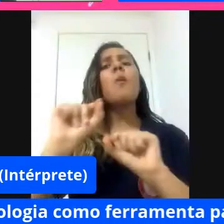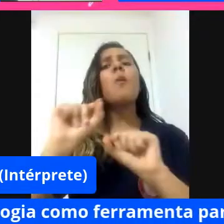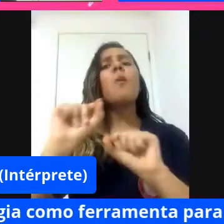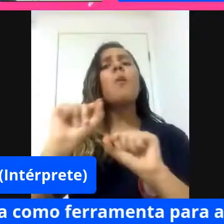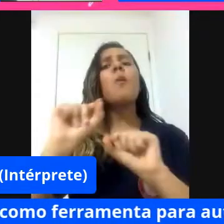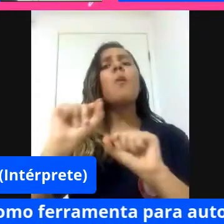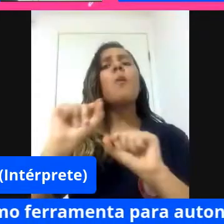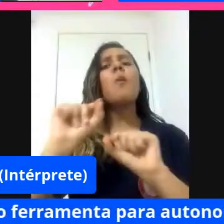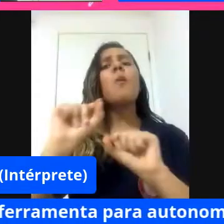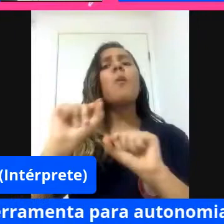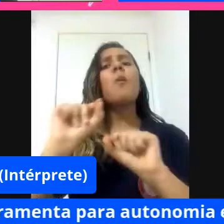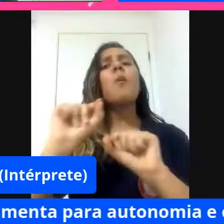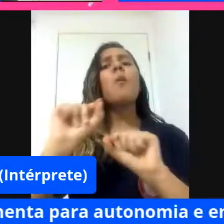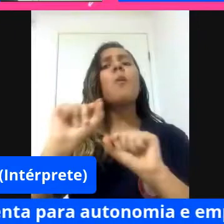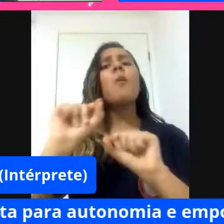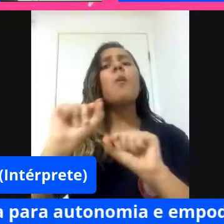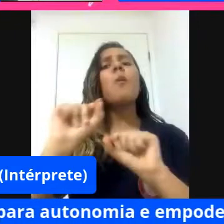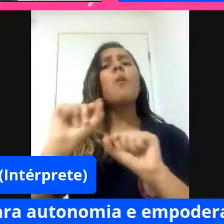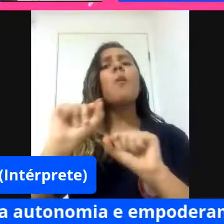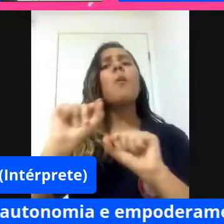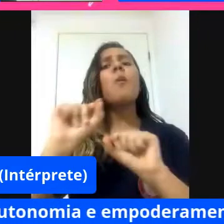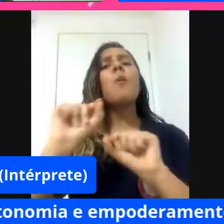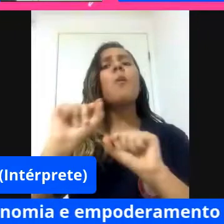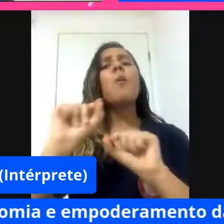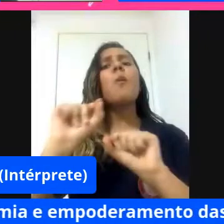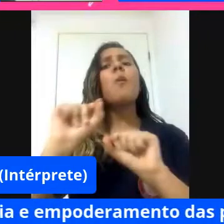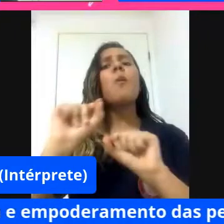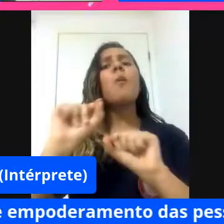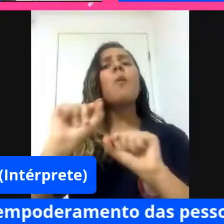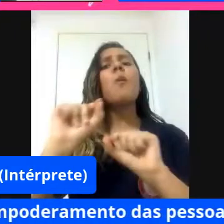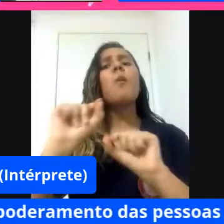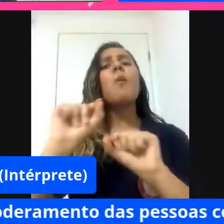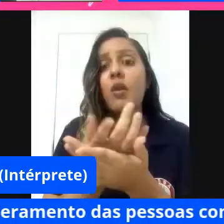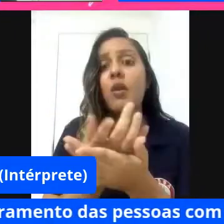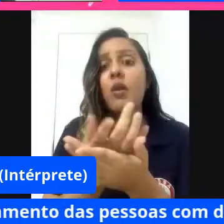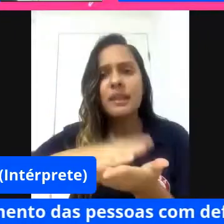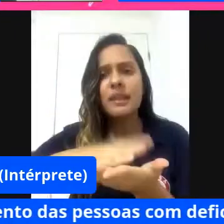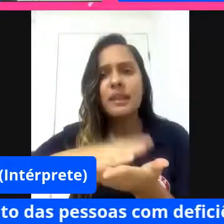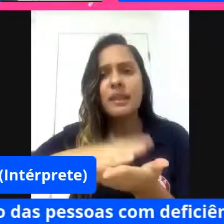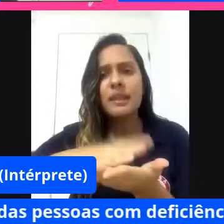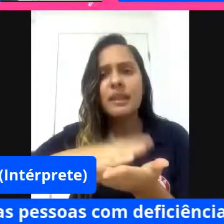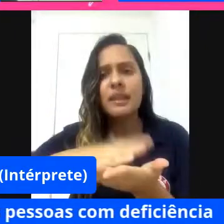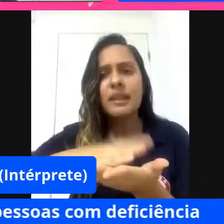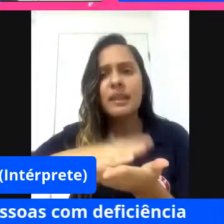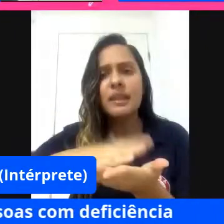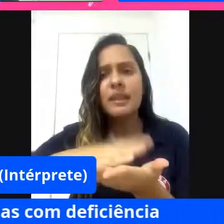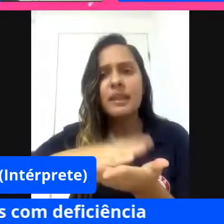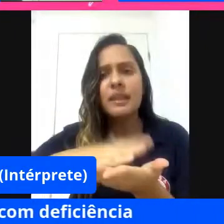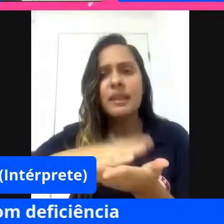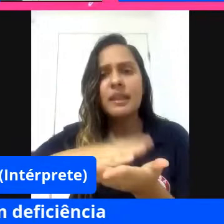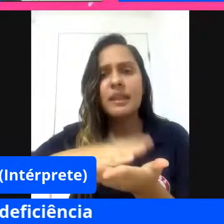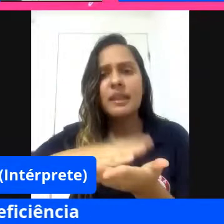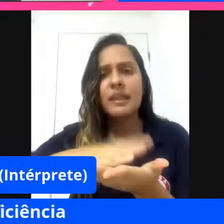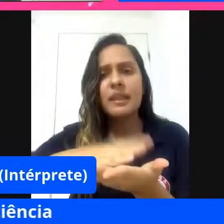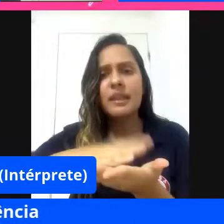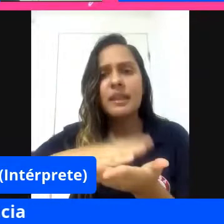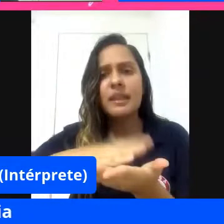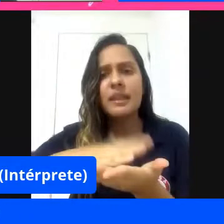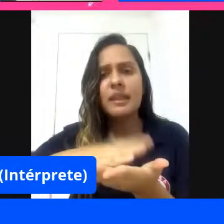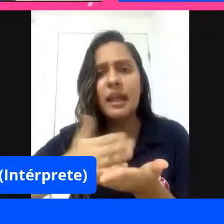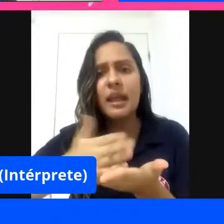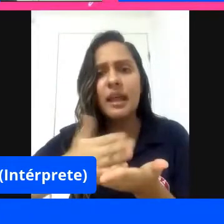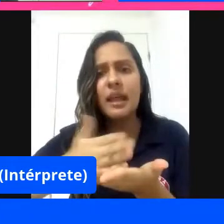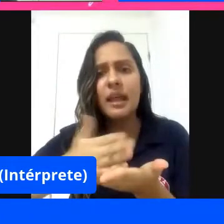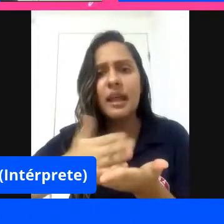aqui, estamos, né, assistindo essa live, duas coisas. A primeira foi no momento em que não